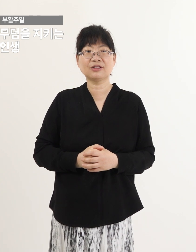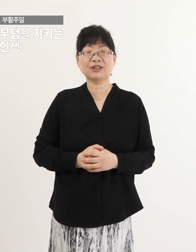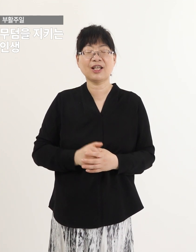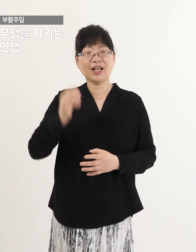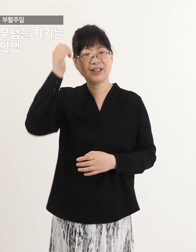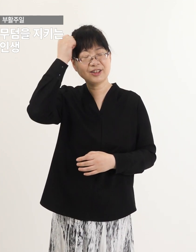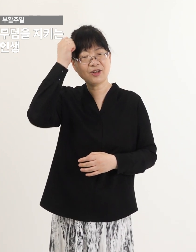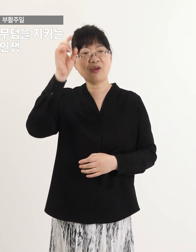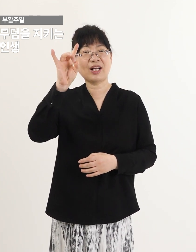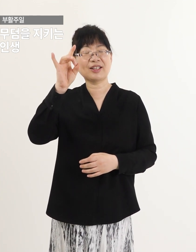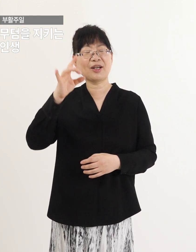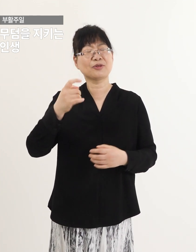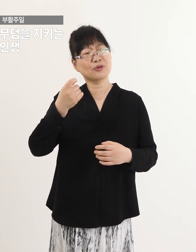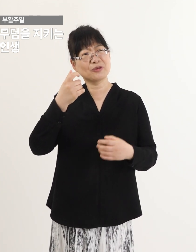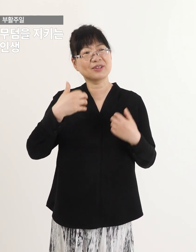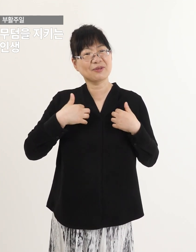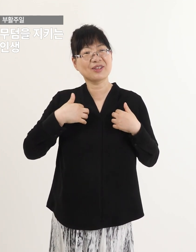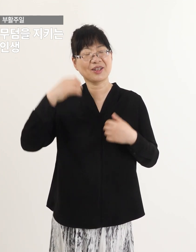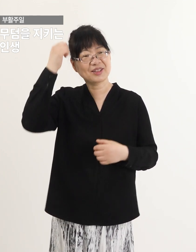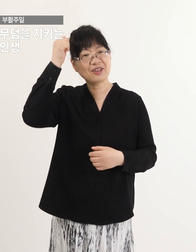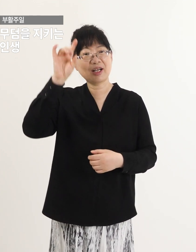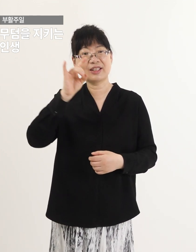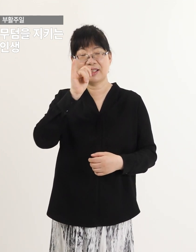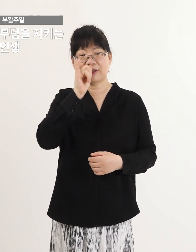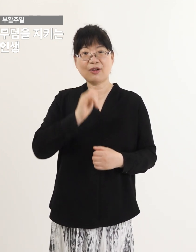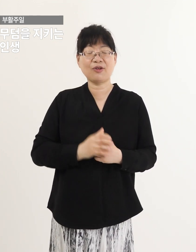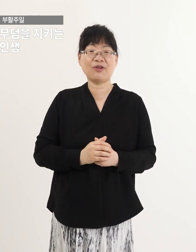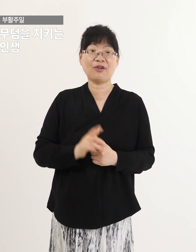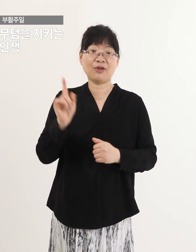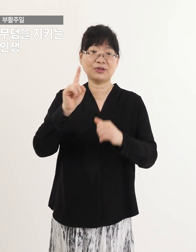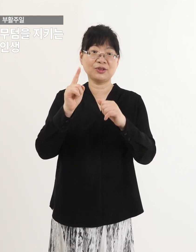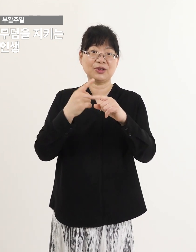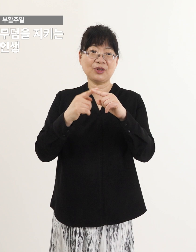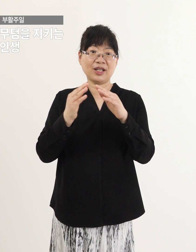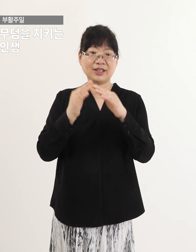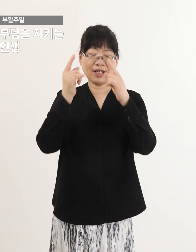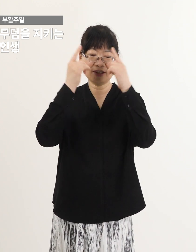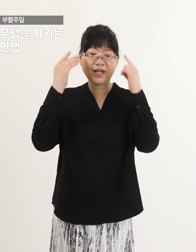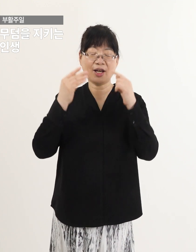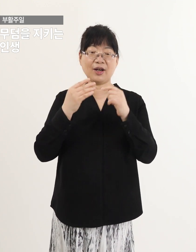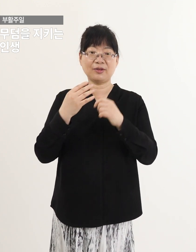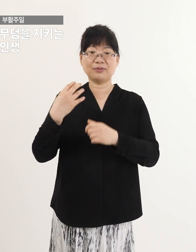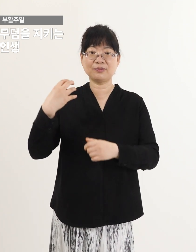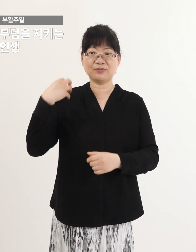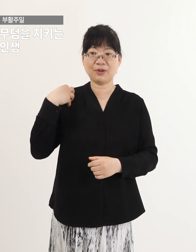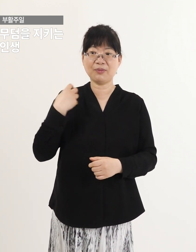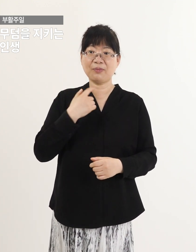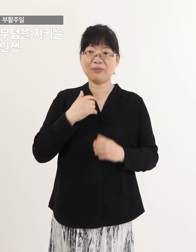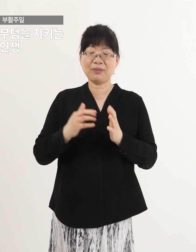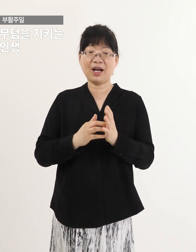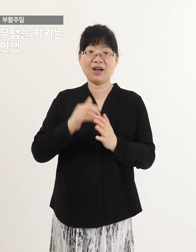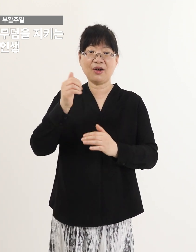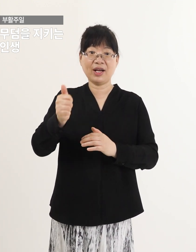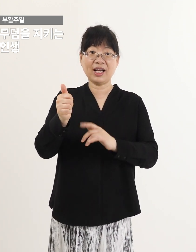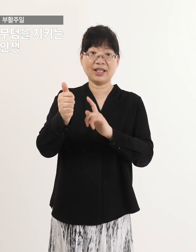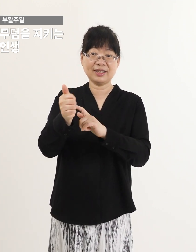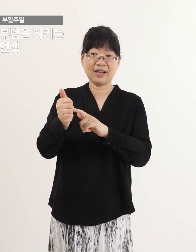기억이 나더라고요. 어느 교회에서 대학부를 지도하고 있었는데